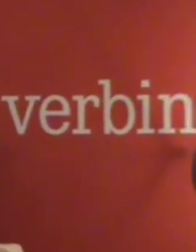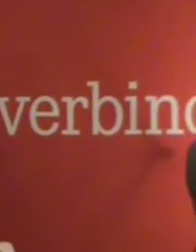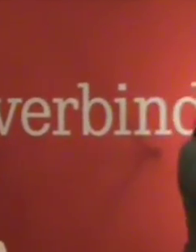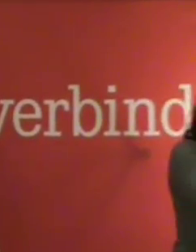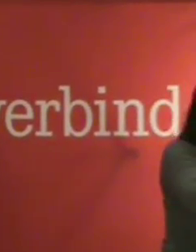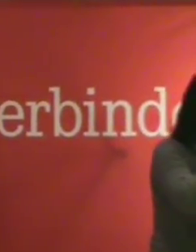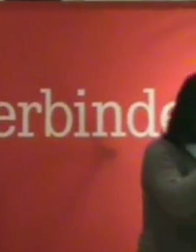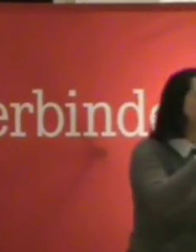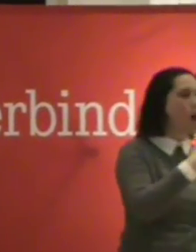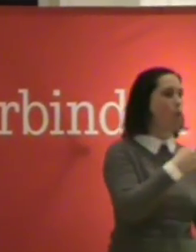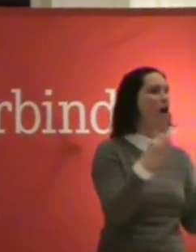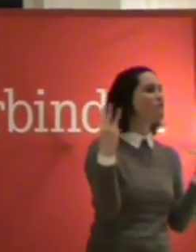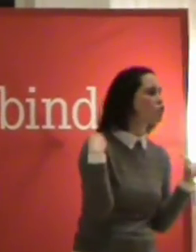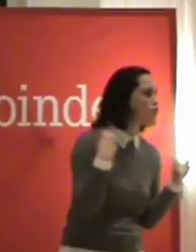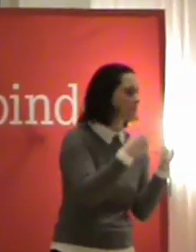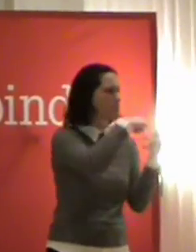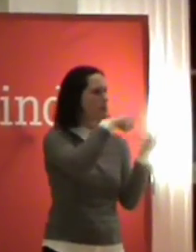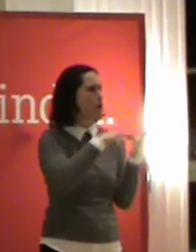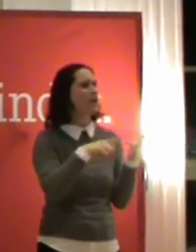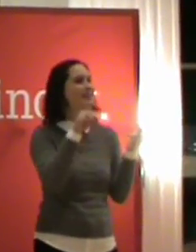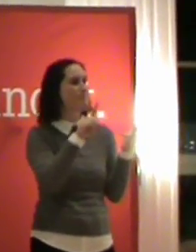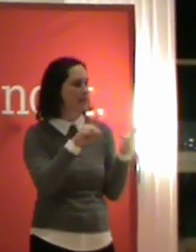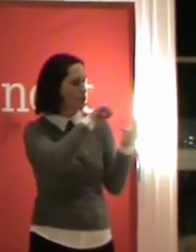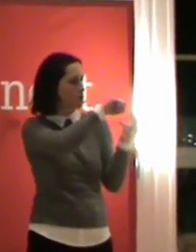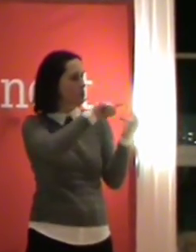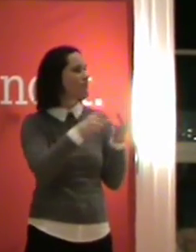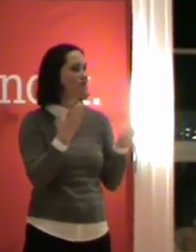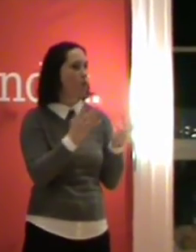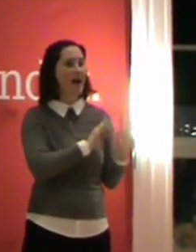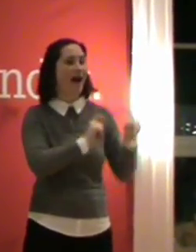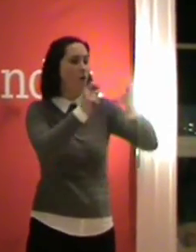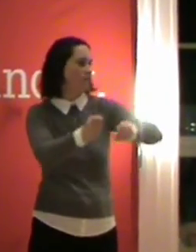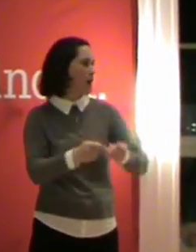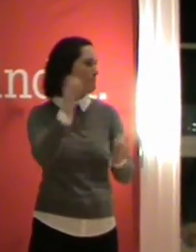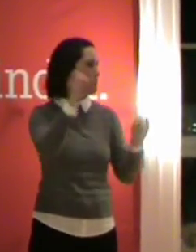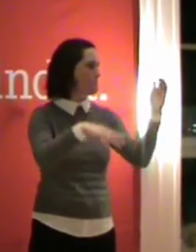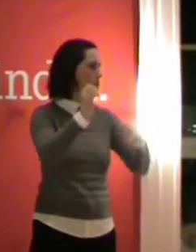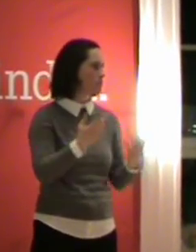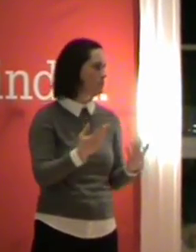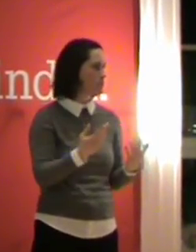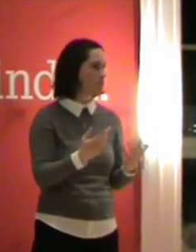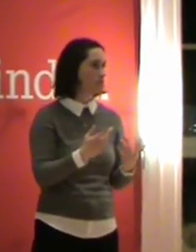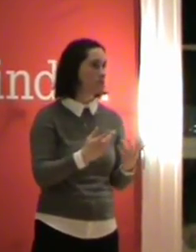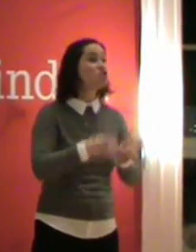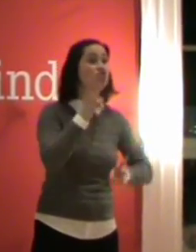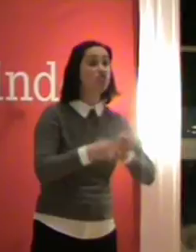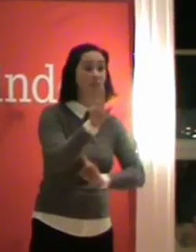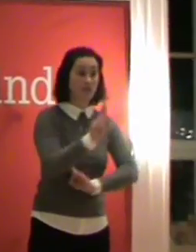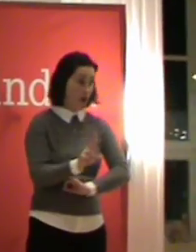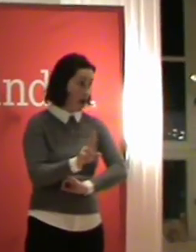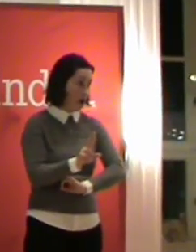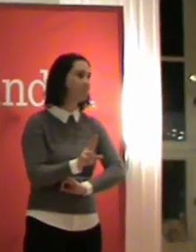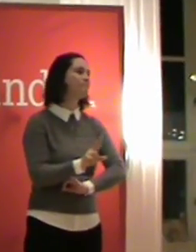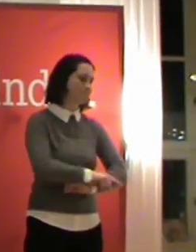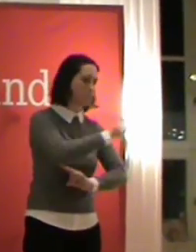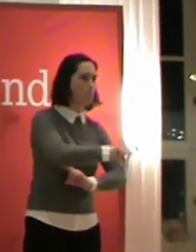Washington oder Damaskus oder wo auch immer geschehen ist. Es trifft wie immer die Zivilbevölkerung, Frauen und Kinder